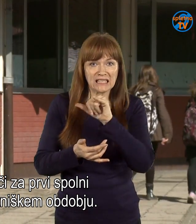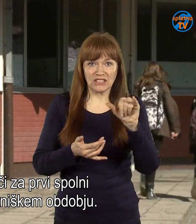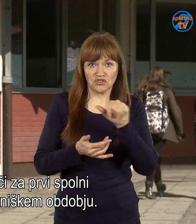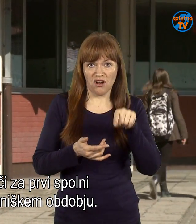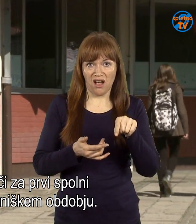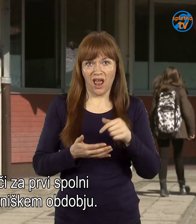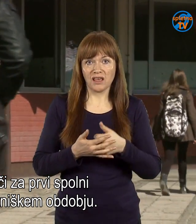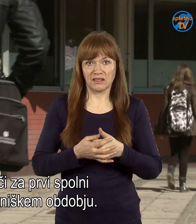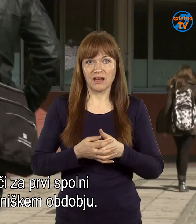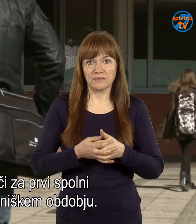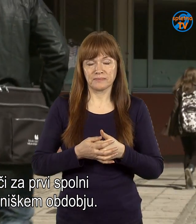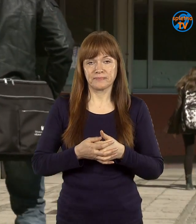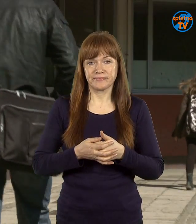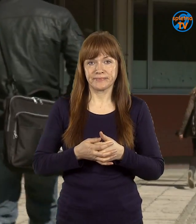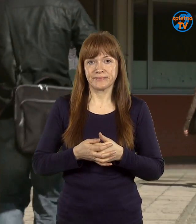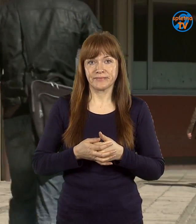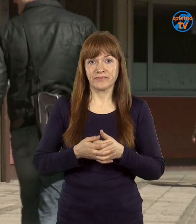obdobju.